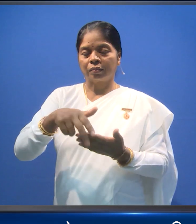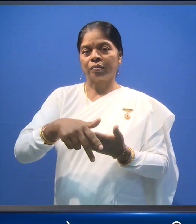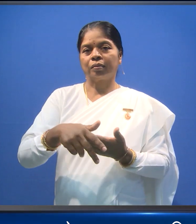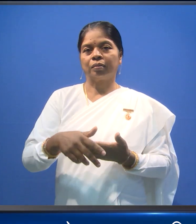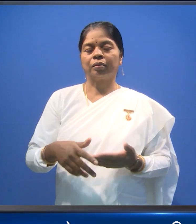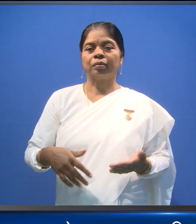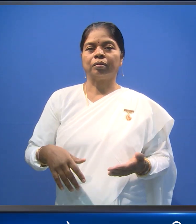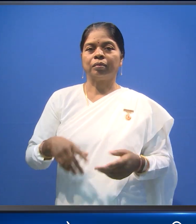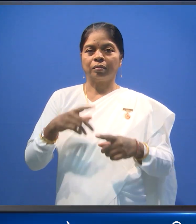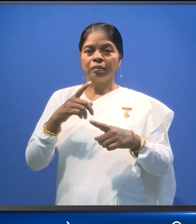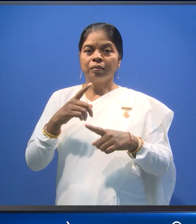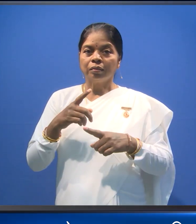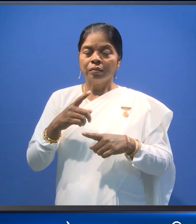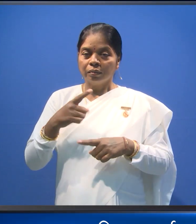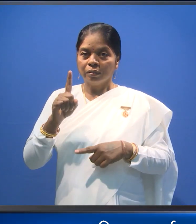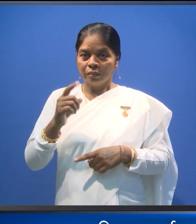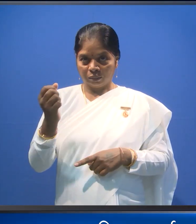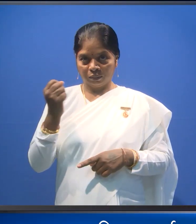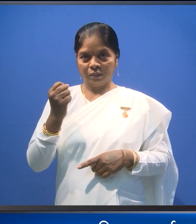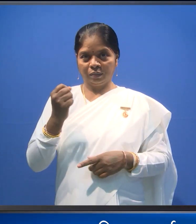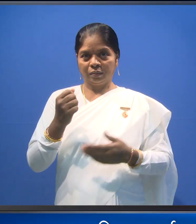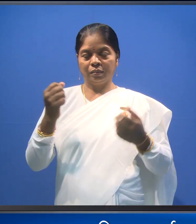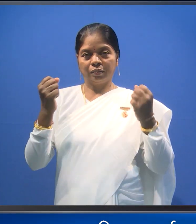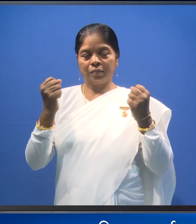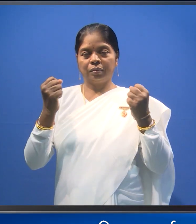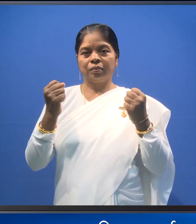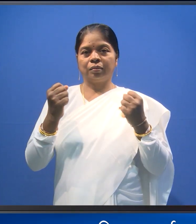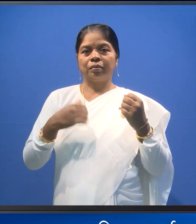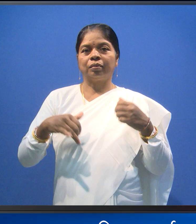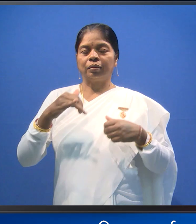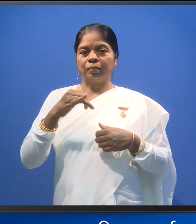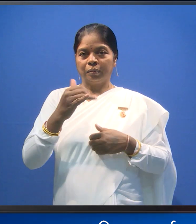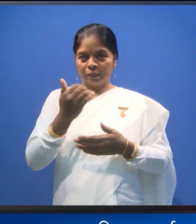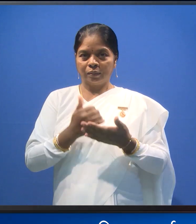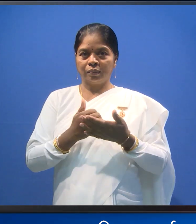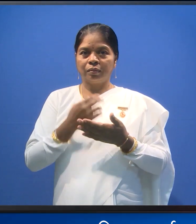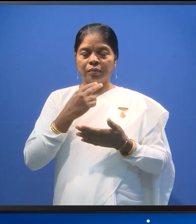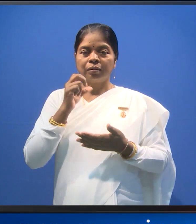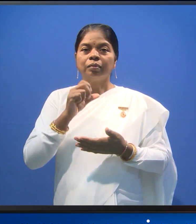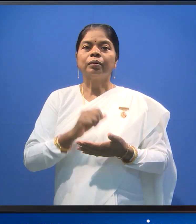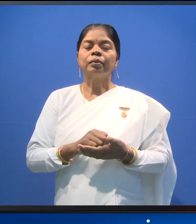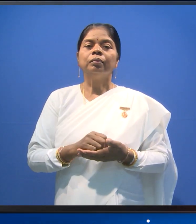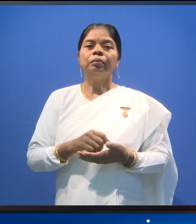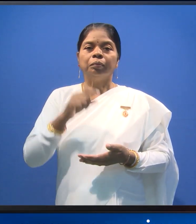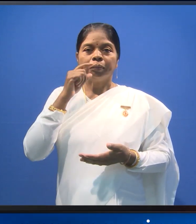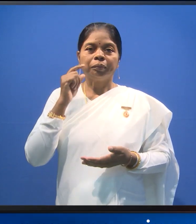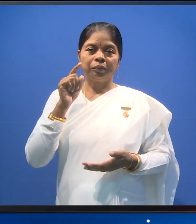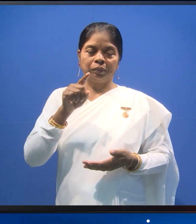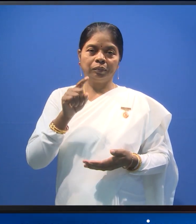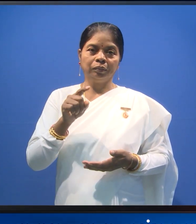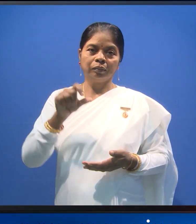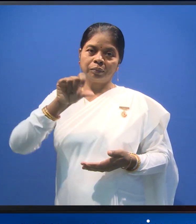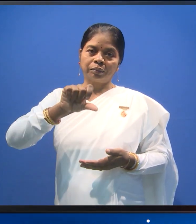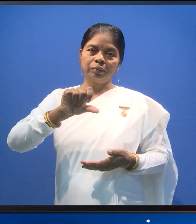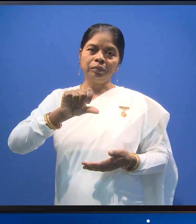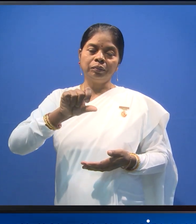प्रक्रियेमुळेच अचूक शक्ती आणि सामर्थ्य याचे आकलन होते. मनुष्य ज्याला असंभव